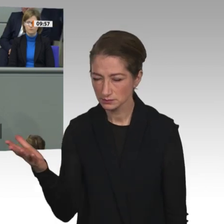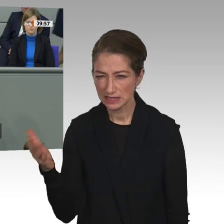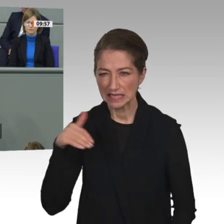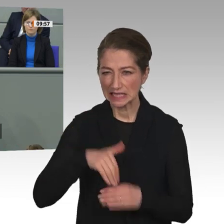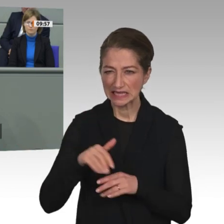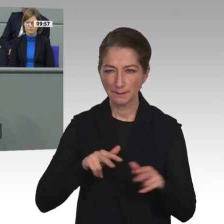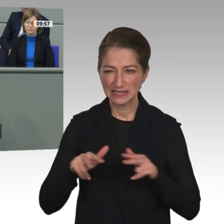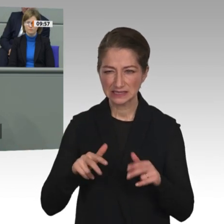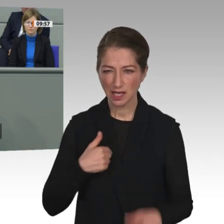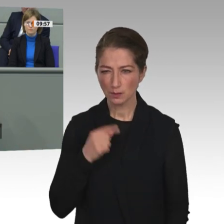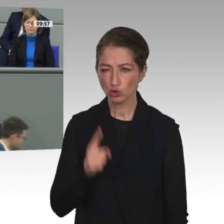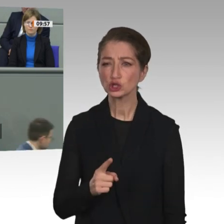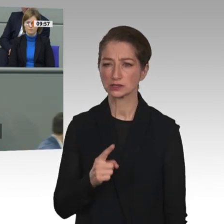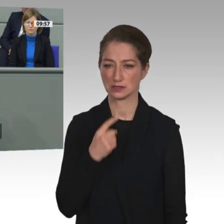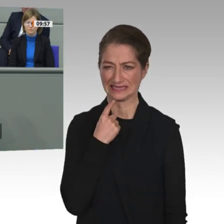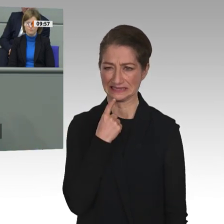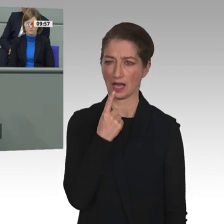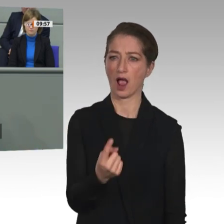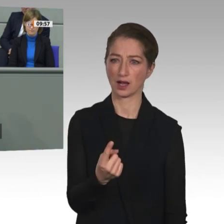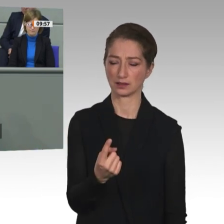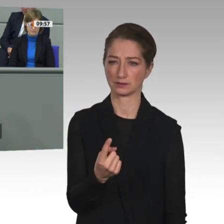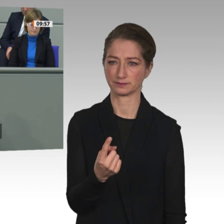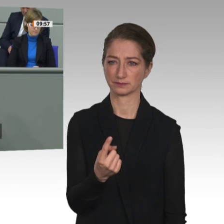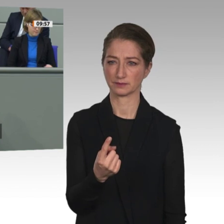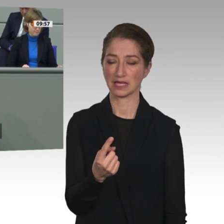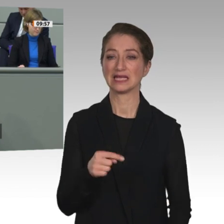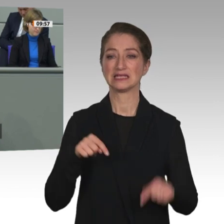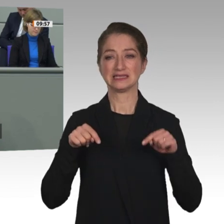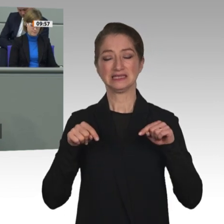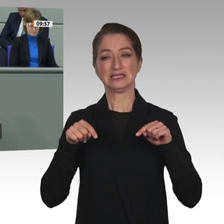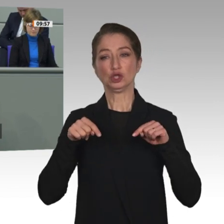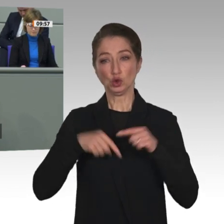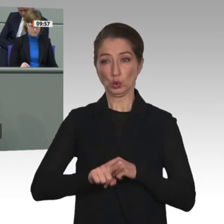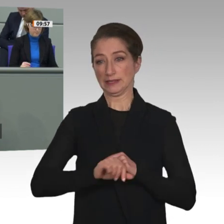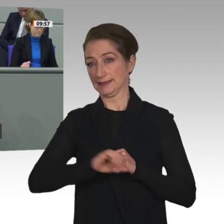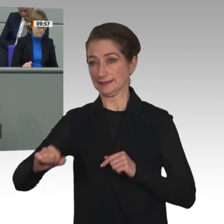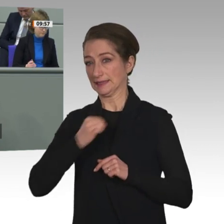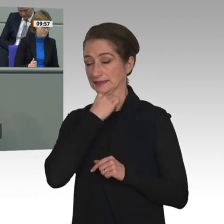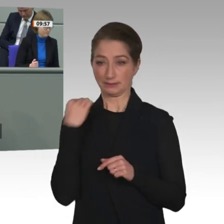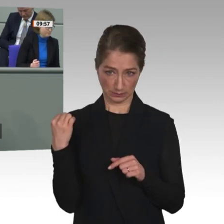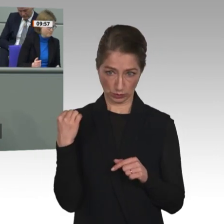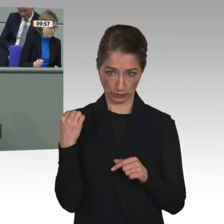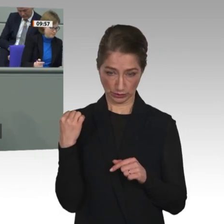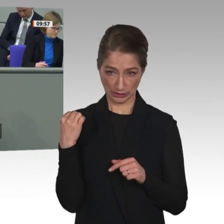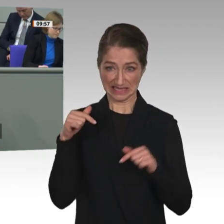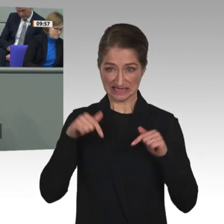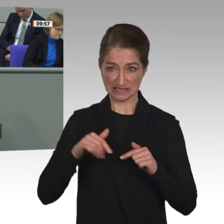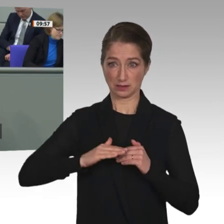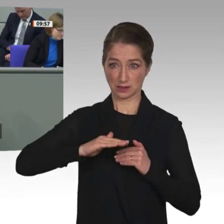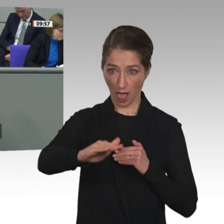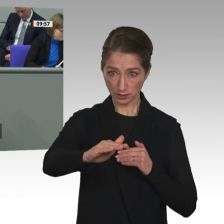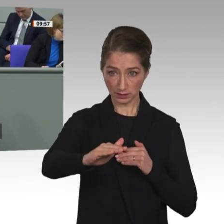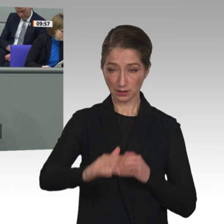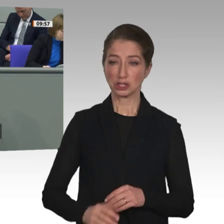sprechen, dass die Bedrohungslage, die Gefährdungslage durch den Rechtsextremismus in unserem Lande sehr